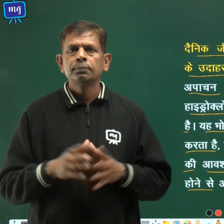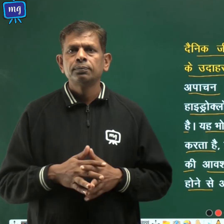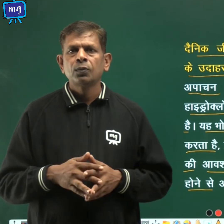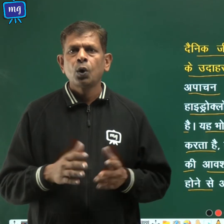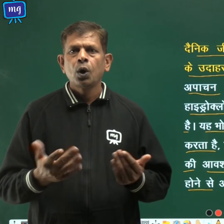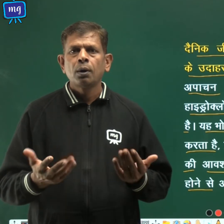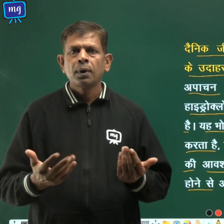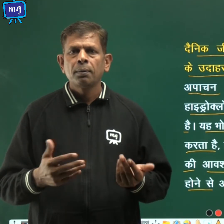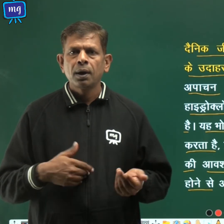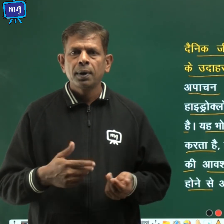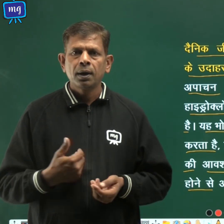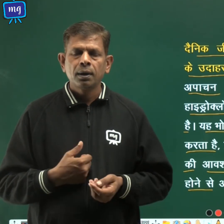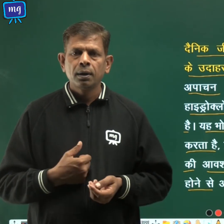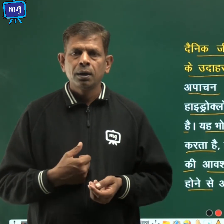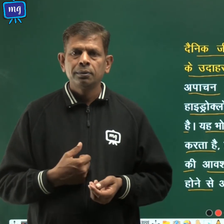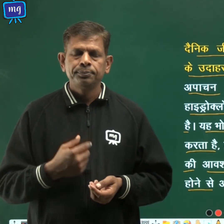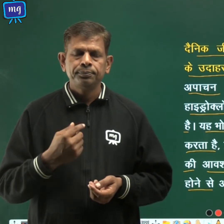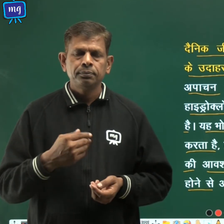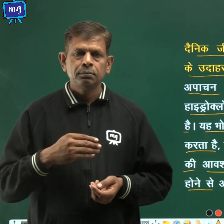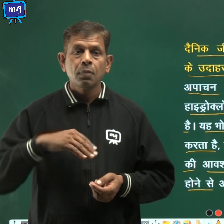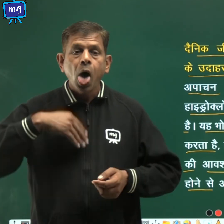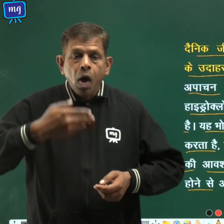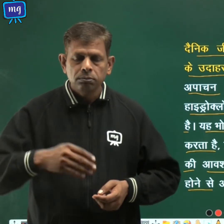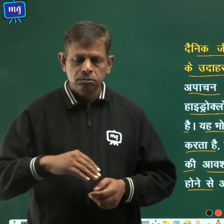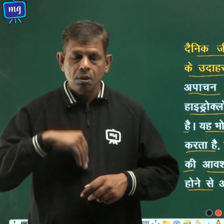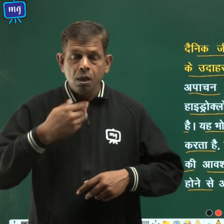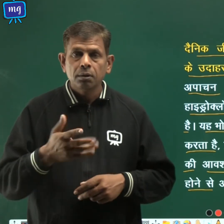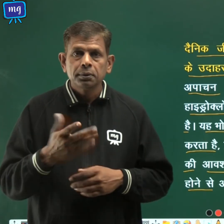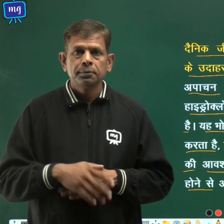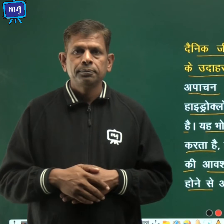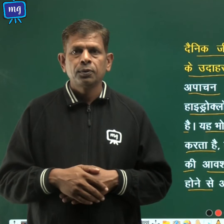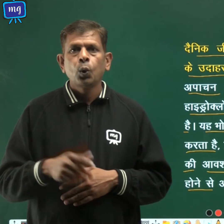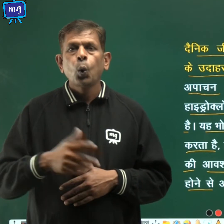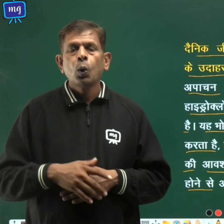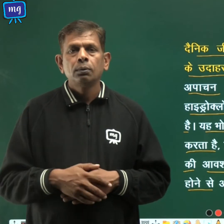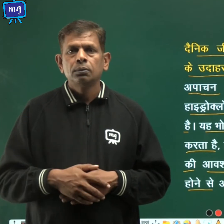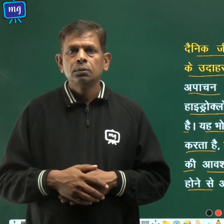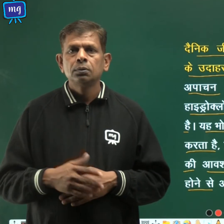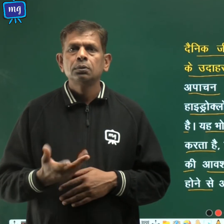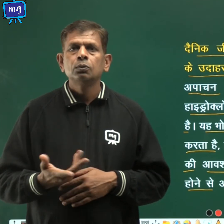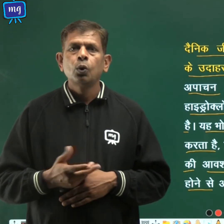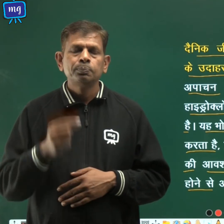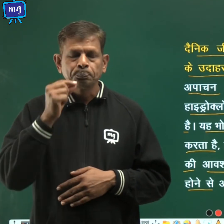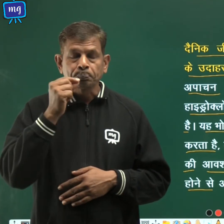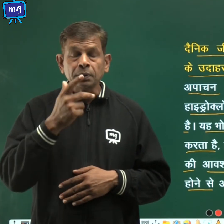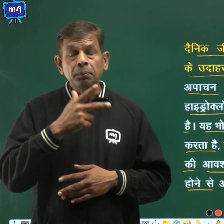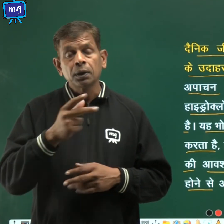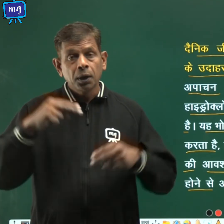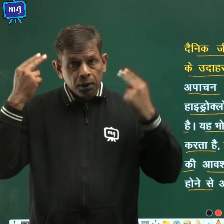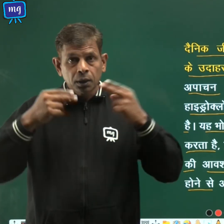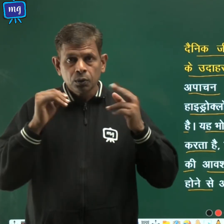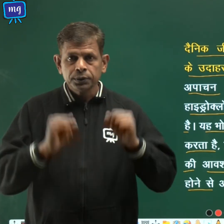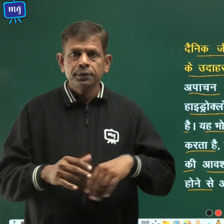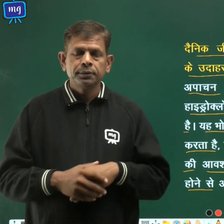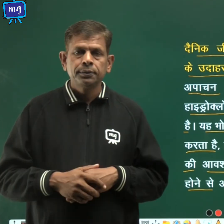कभी कभी हमें खट्टी डकारें आती हैं ना, वो अधिक अम्ल के कारण होती है।